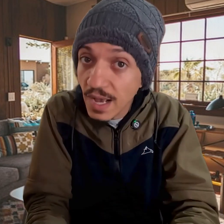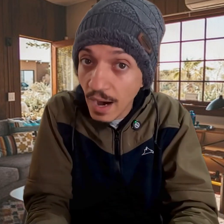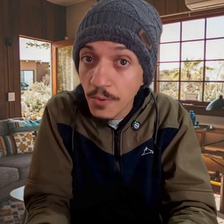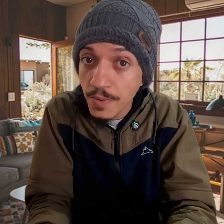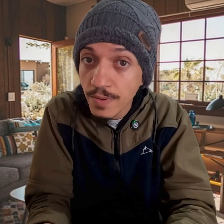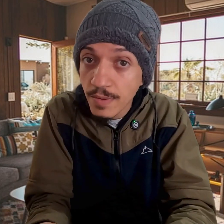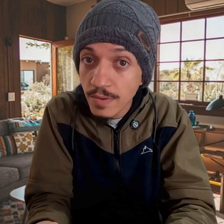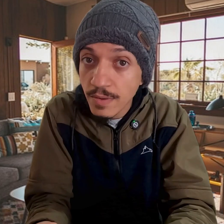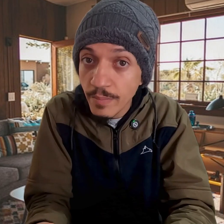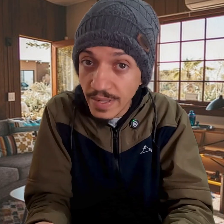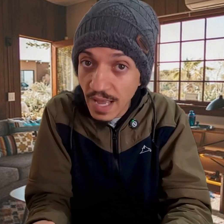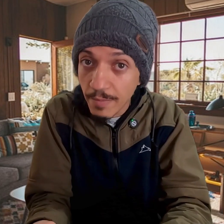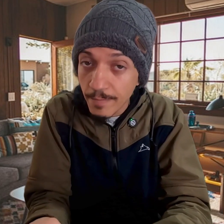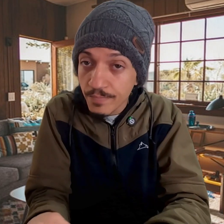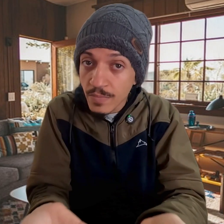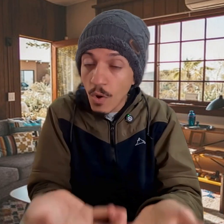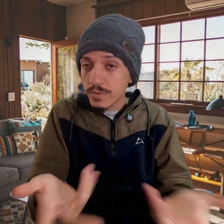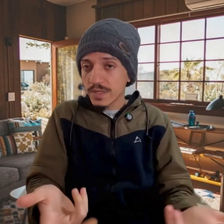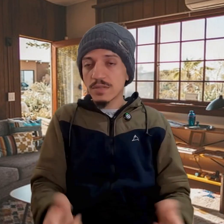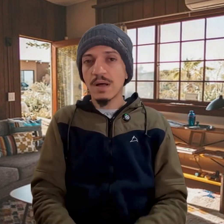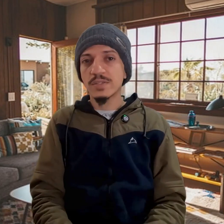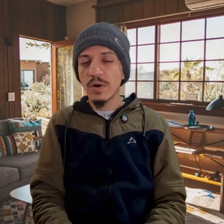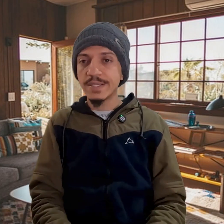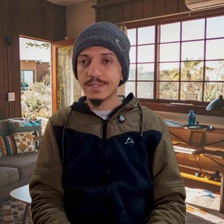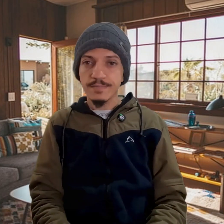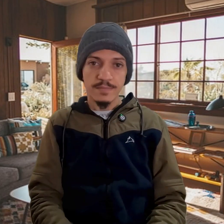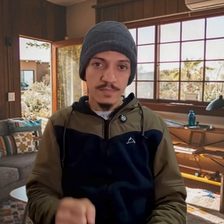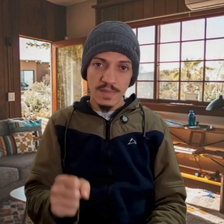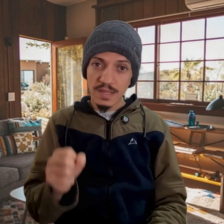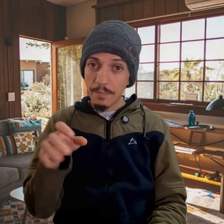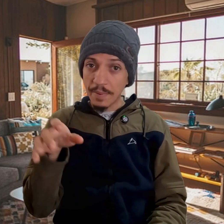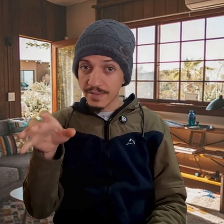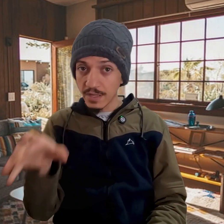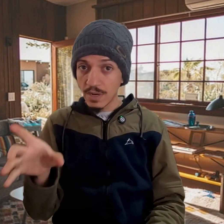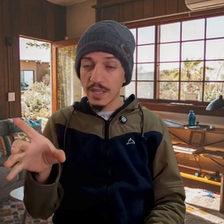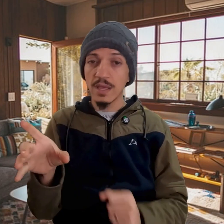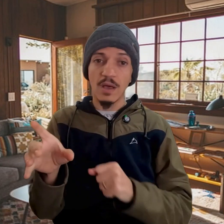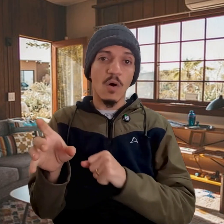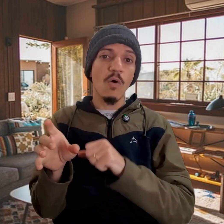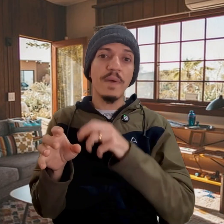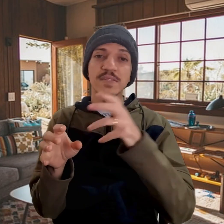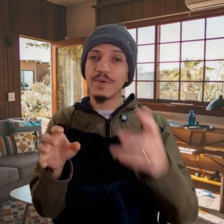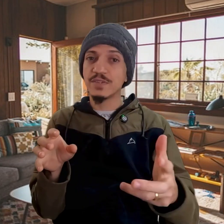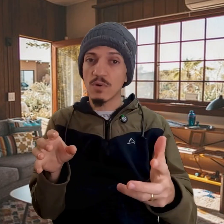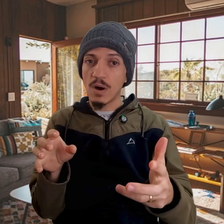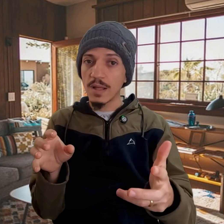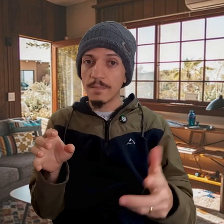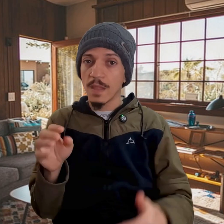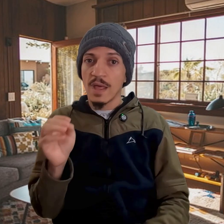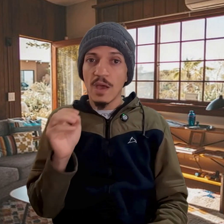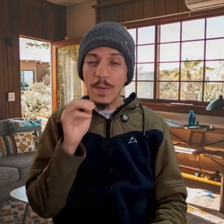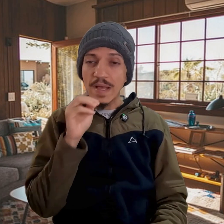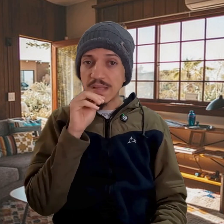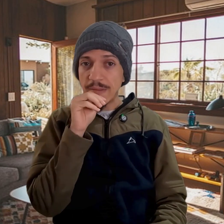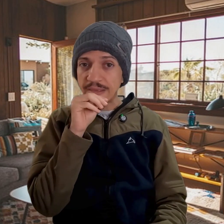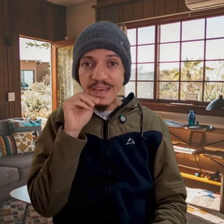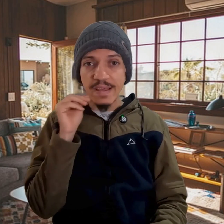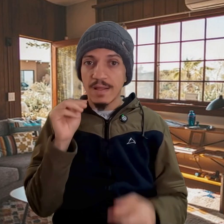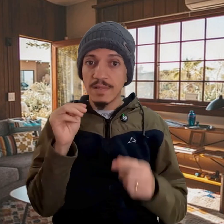presencial. Percebe? Outras situações, interpretando ali, ou mesmo em escola, eu percebi que não